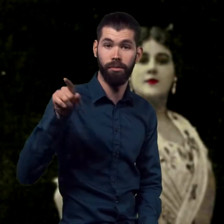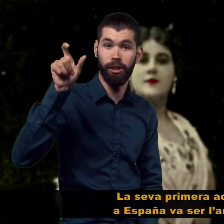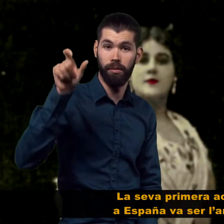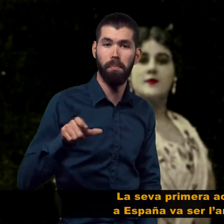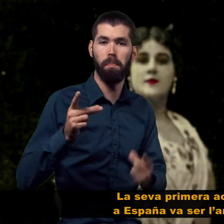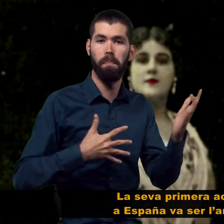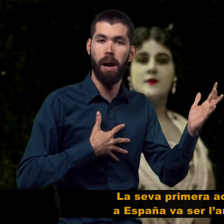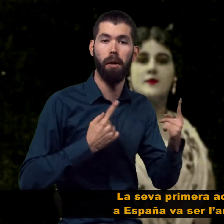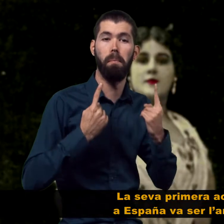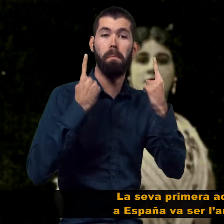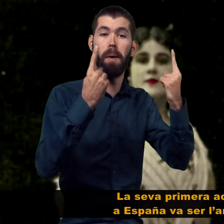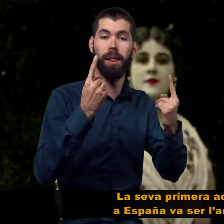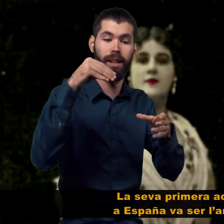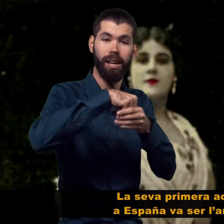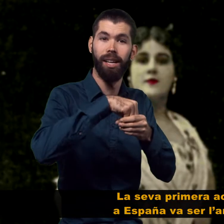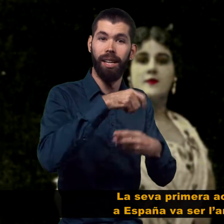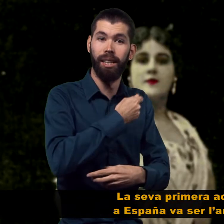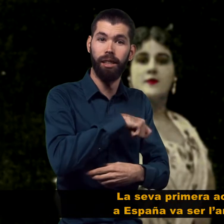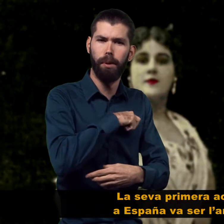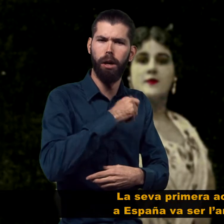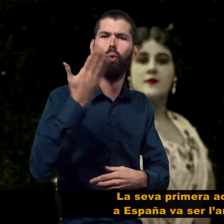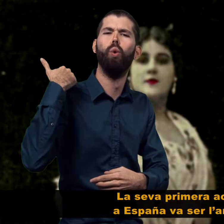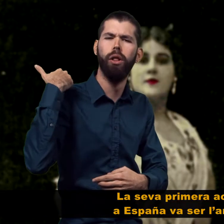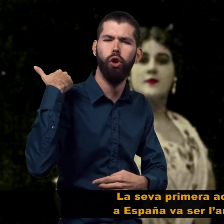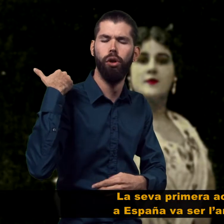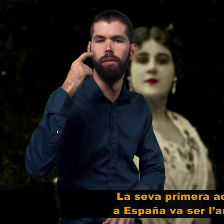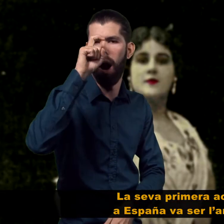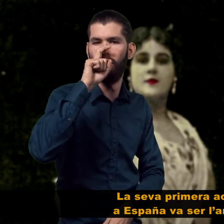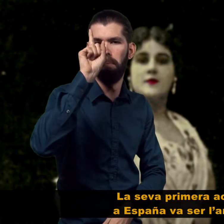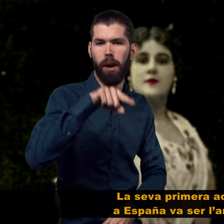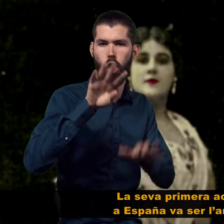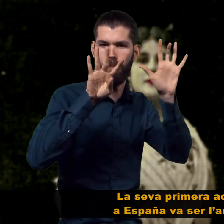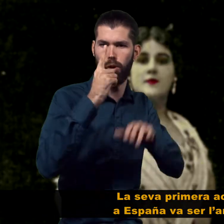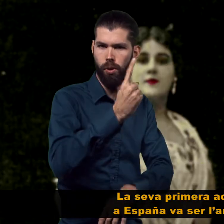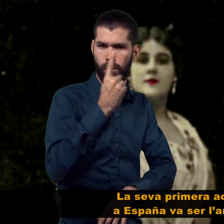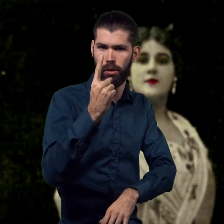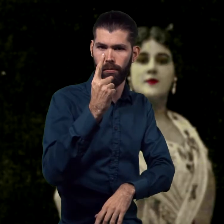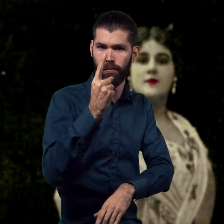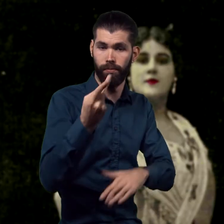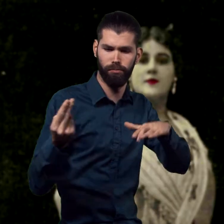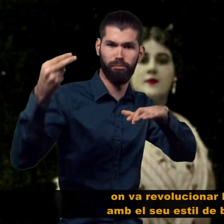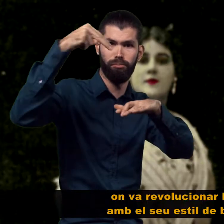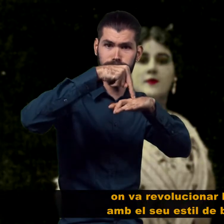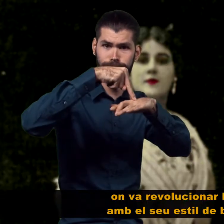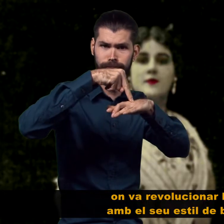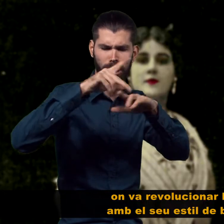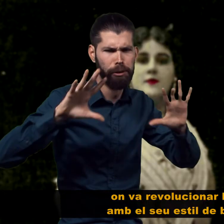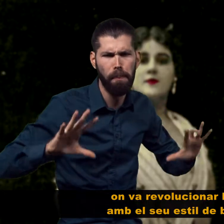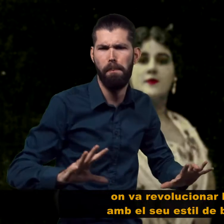La seva primera actuació a Espanya va ser l'any 1911, on va revolucionar l'escena amb el seu estil de ball lliure,